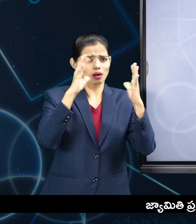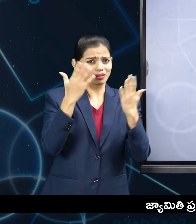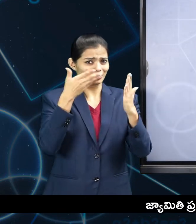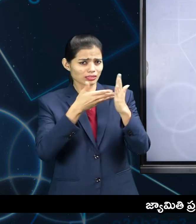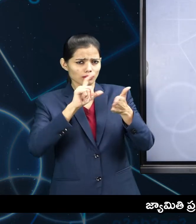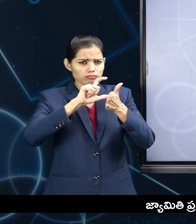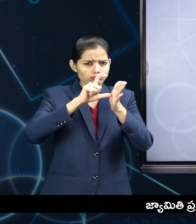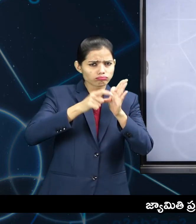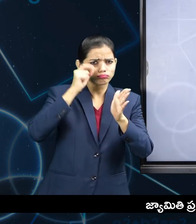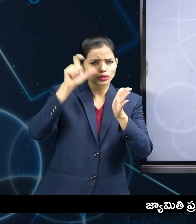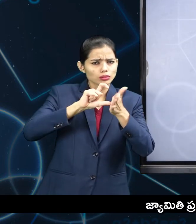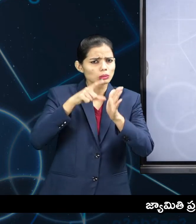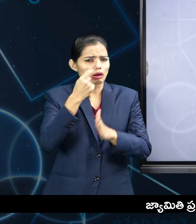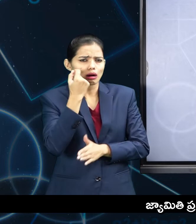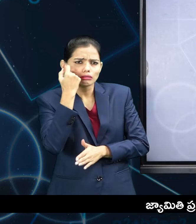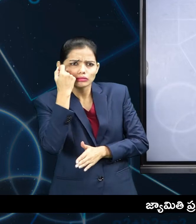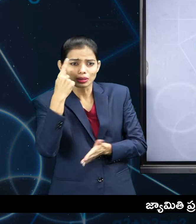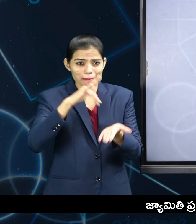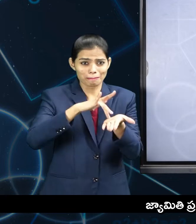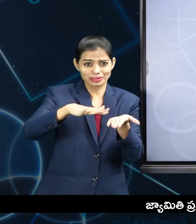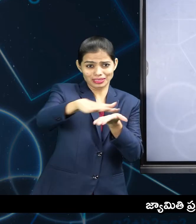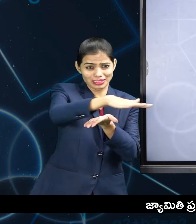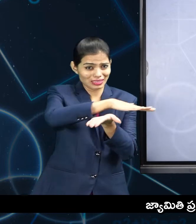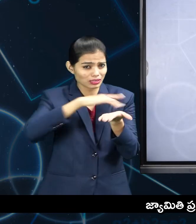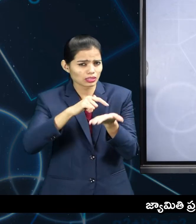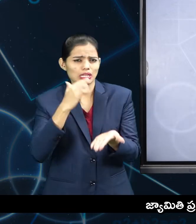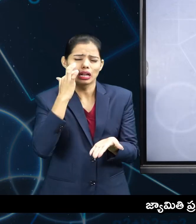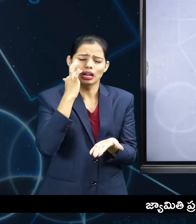జ్యామితి ప్రపంచంలో లొకేషన్ను అర్థం చేసుకోవడం కీలకం.